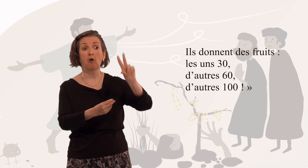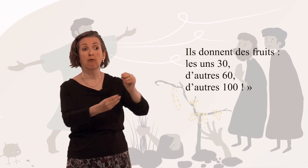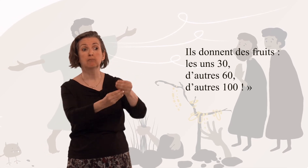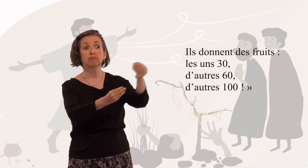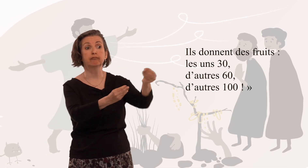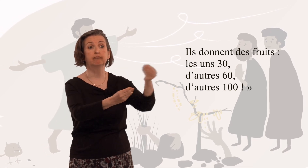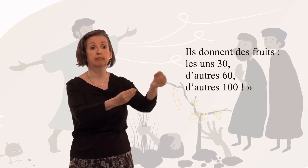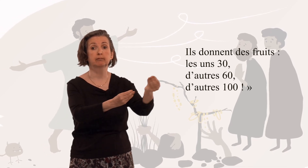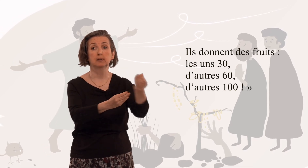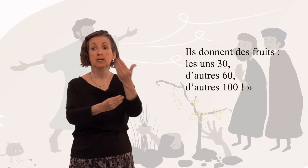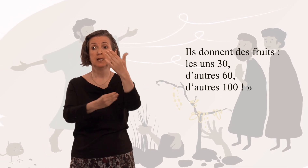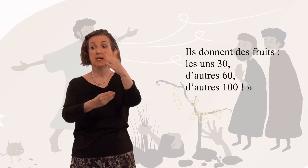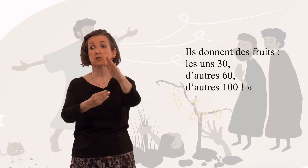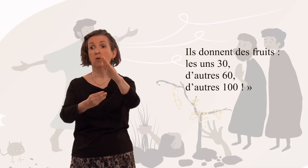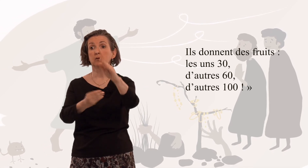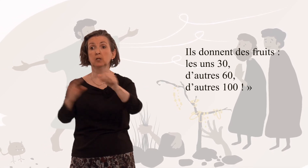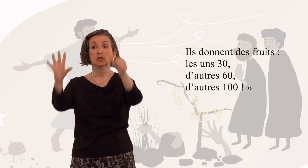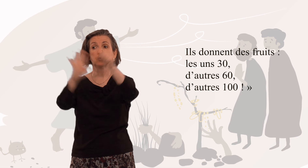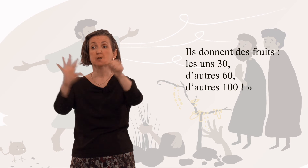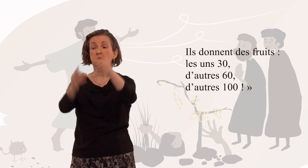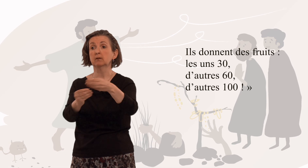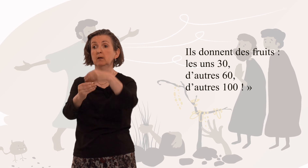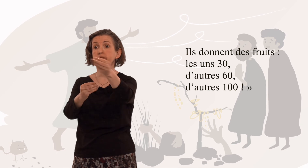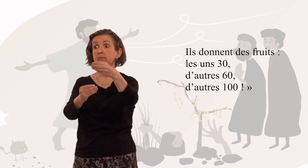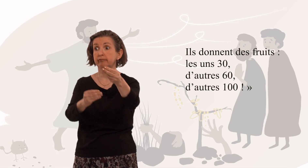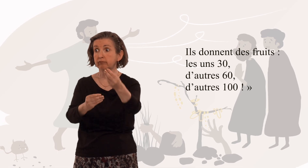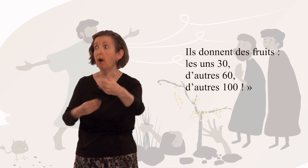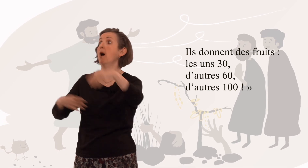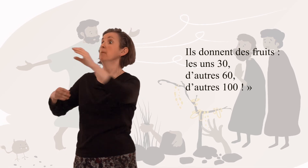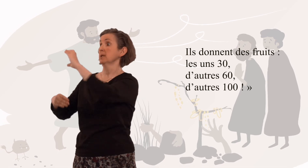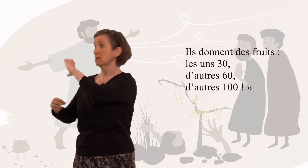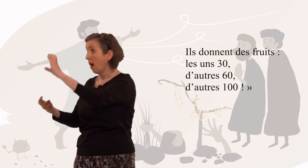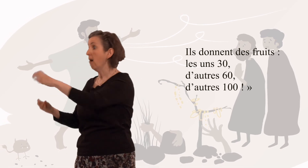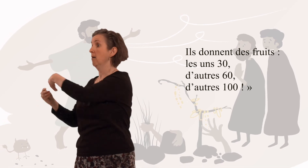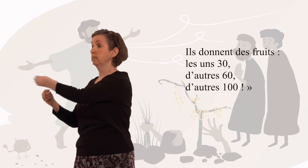d'autres 60, d'autres 100.